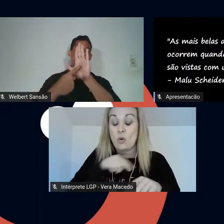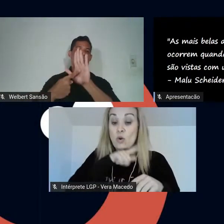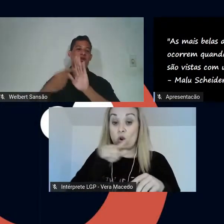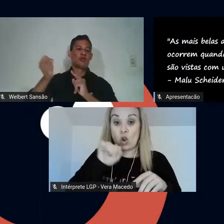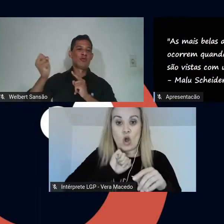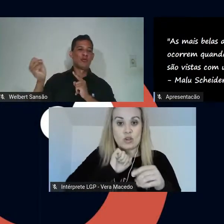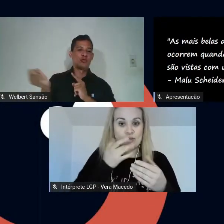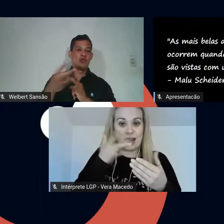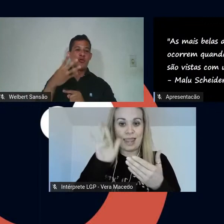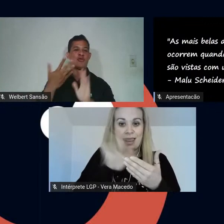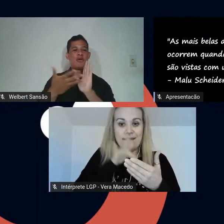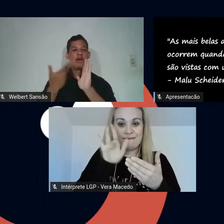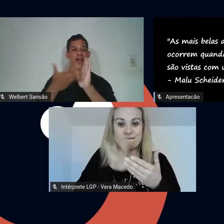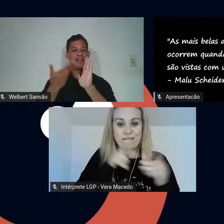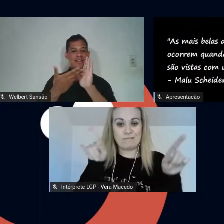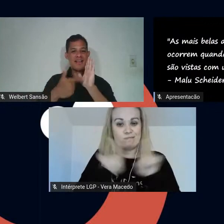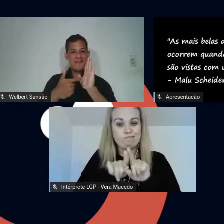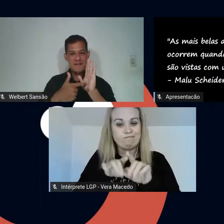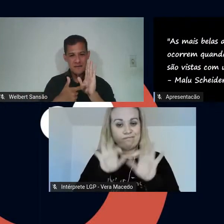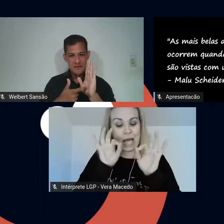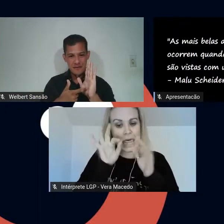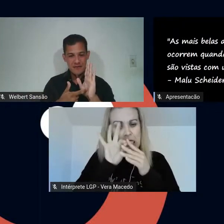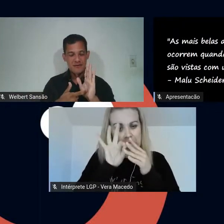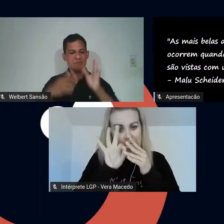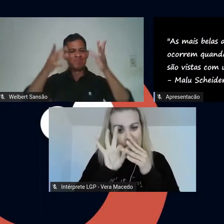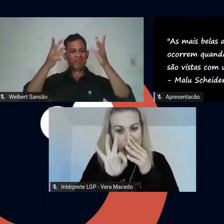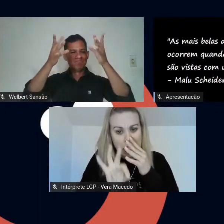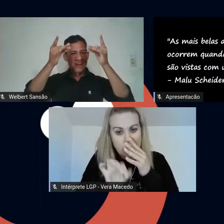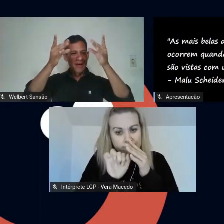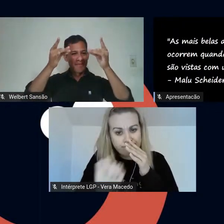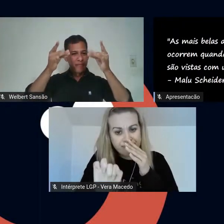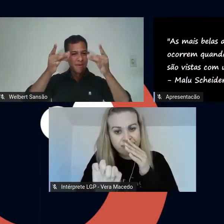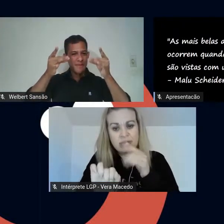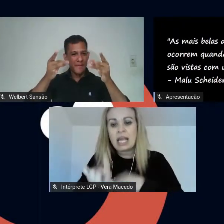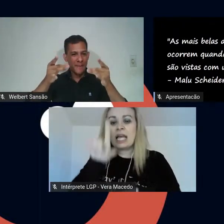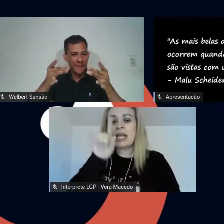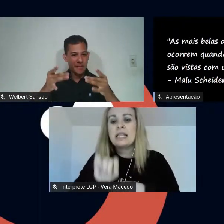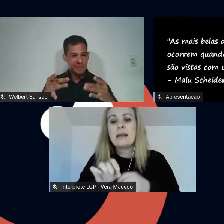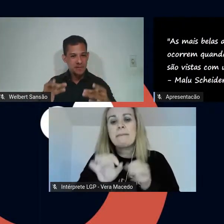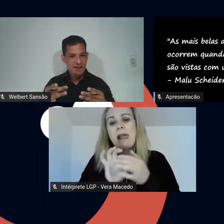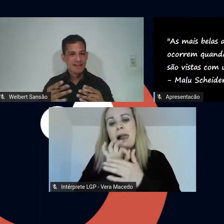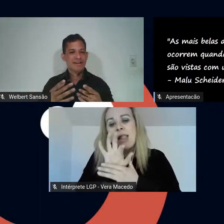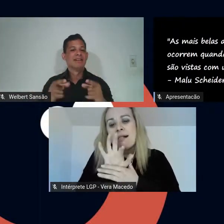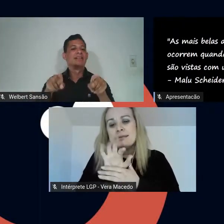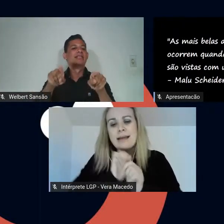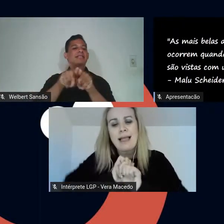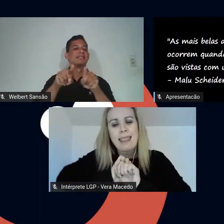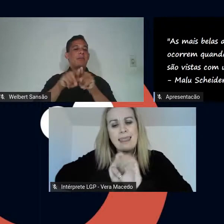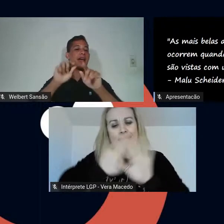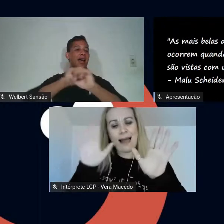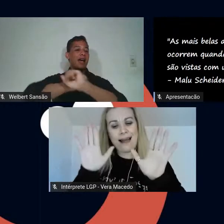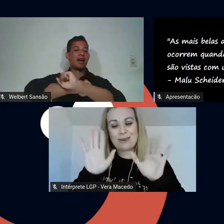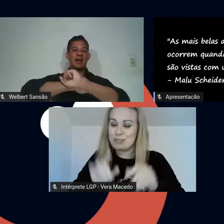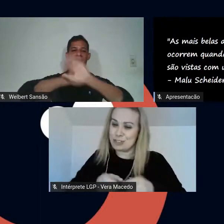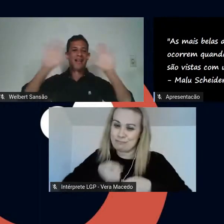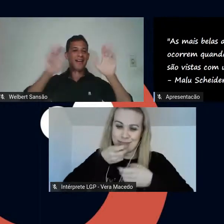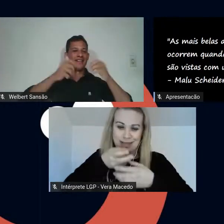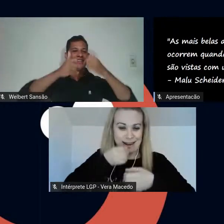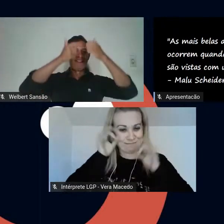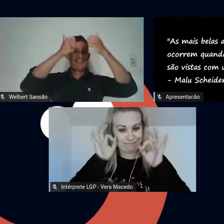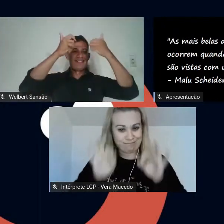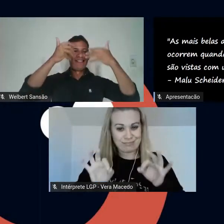livro de uma forma muito detalhada e deixando muito clara e explanada